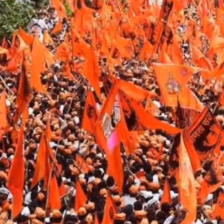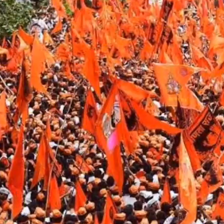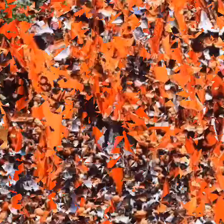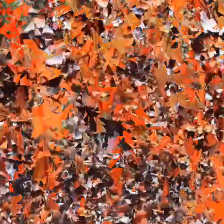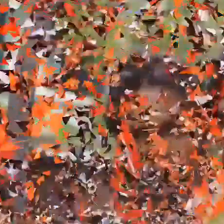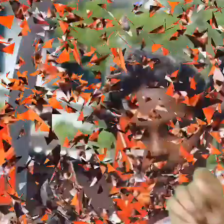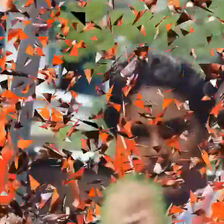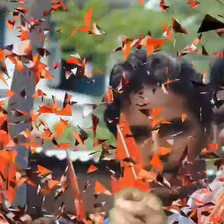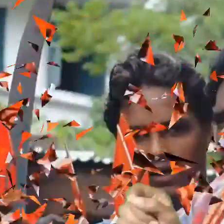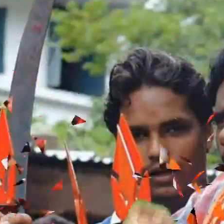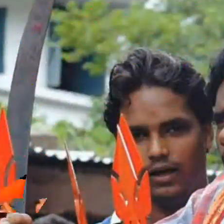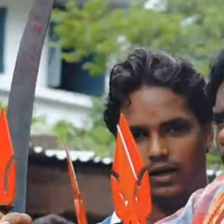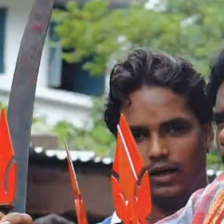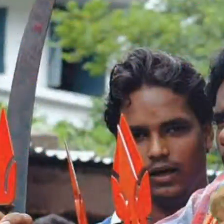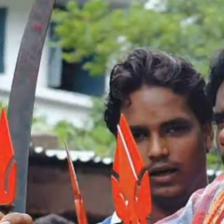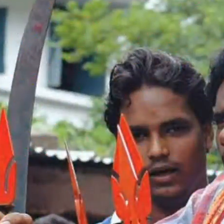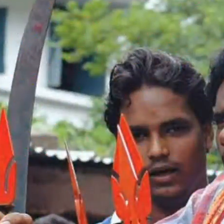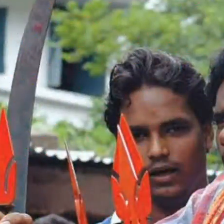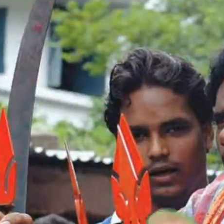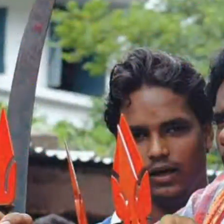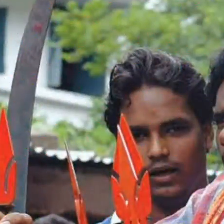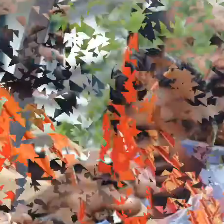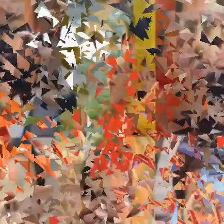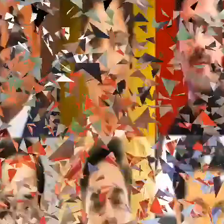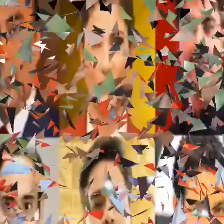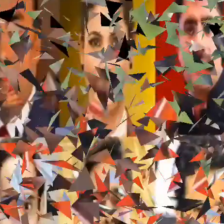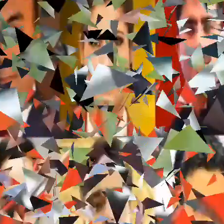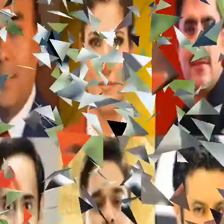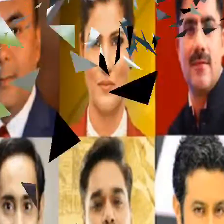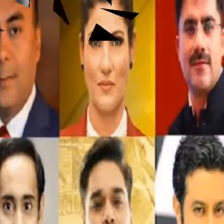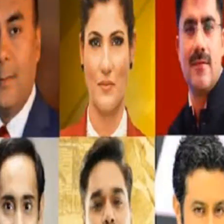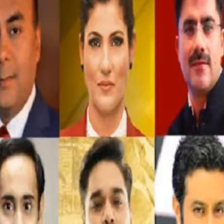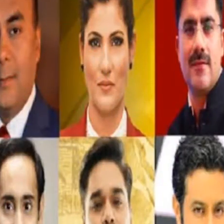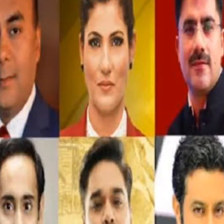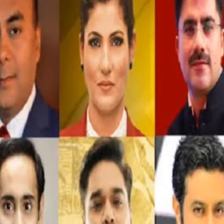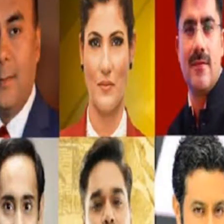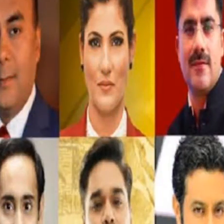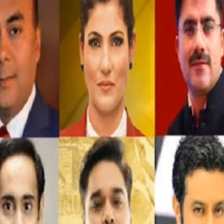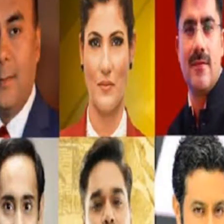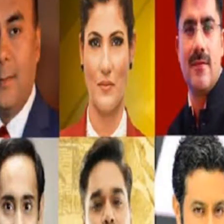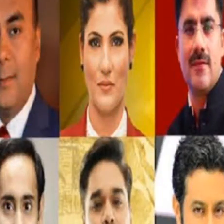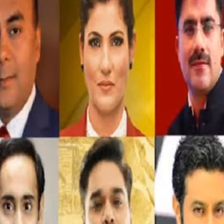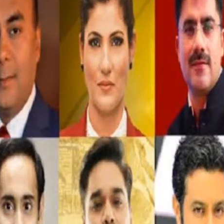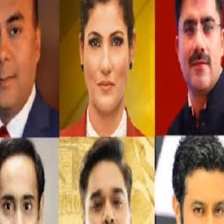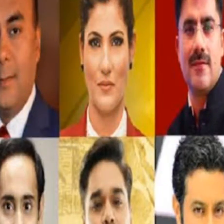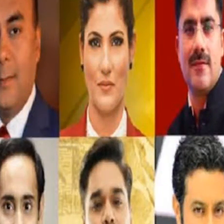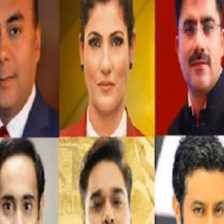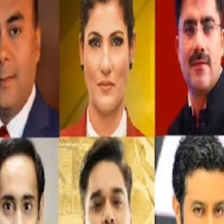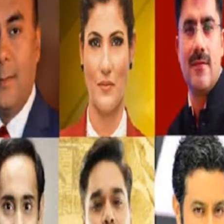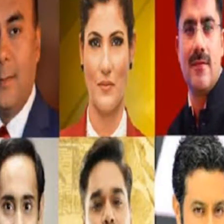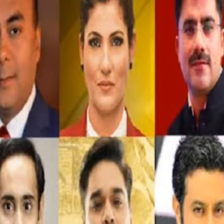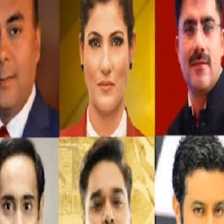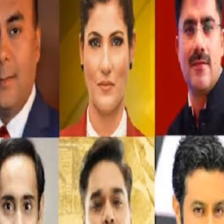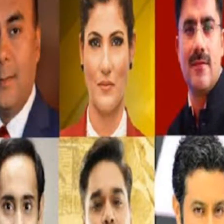बेशर्मी आपको मैं अभी इस वीडियो में बताऊंगा। जो इस वीडियो को उसने एक हरियाणा के डेफ सेंटर के कुछ बच्चों की